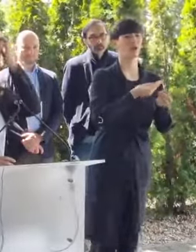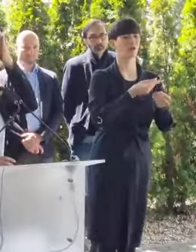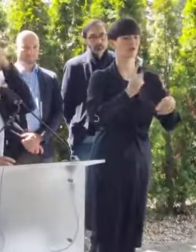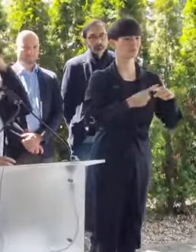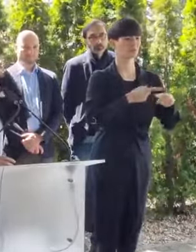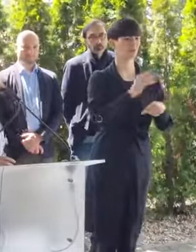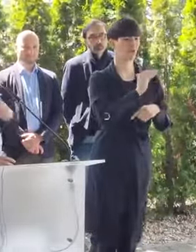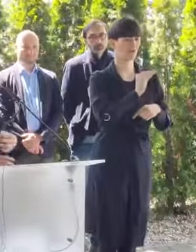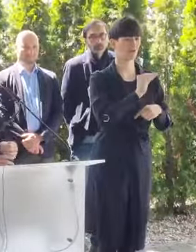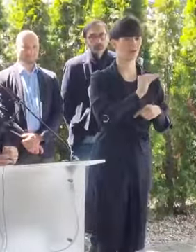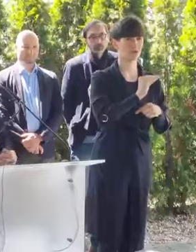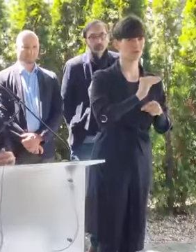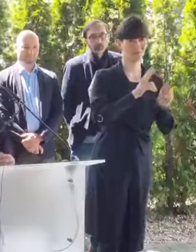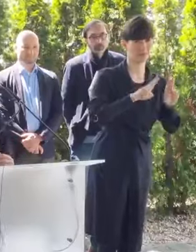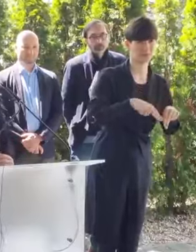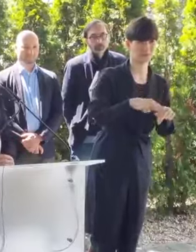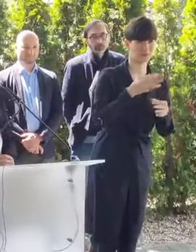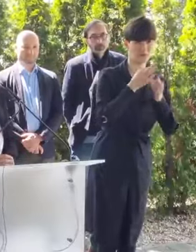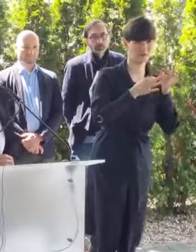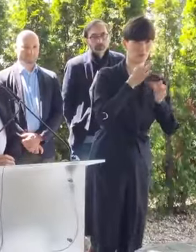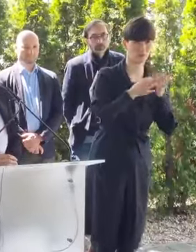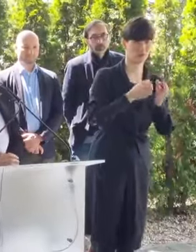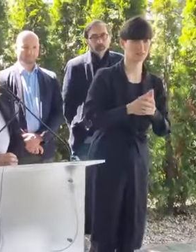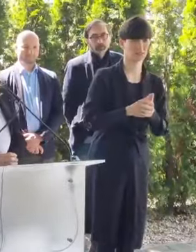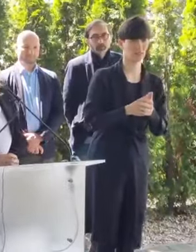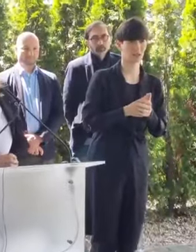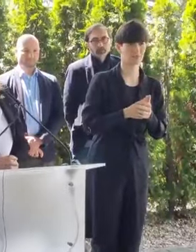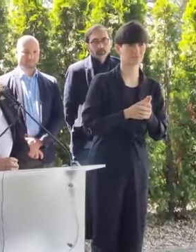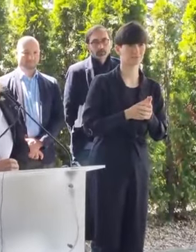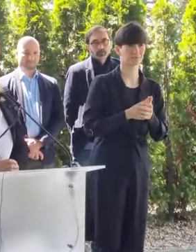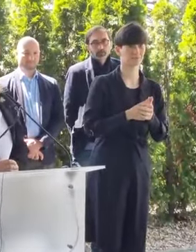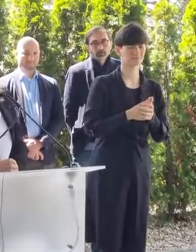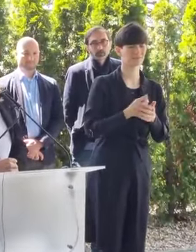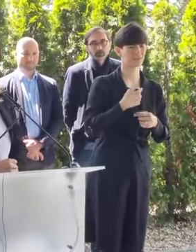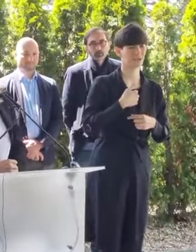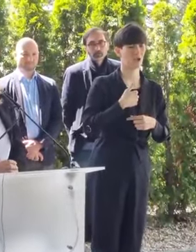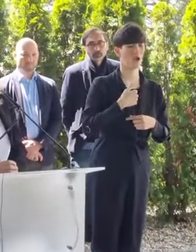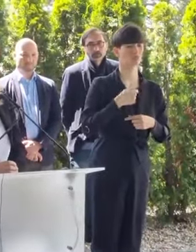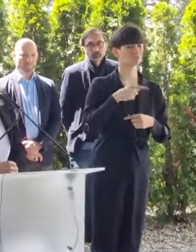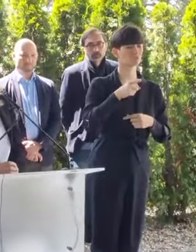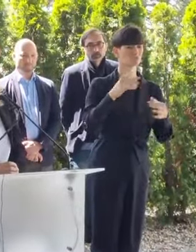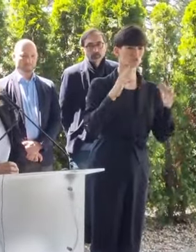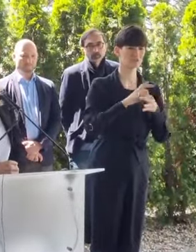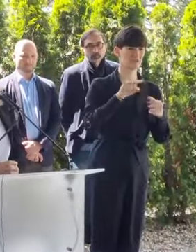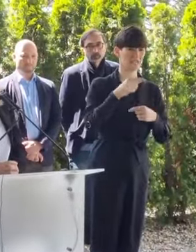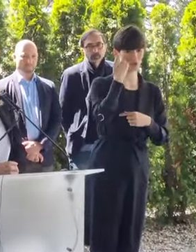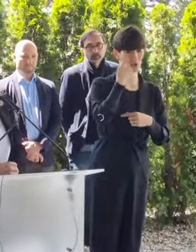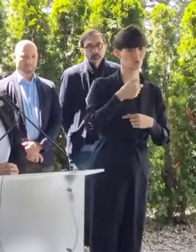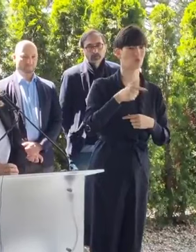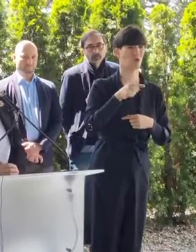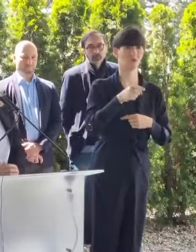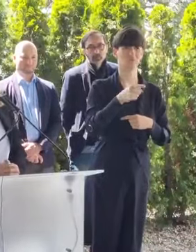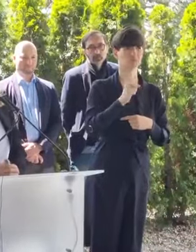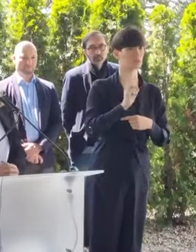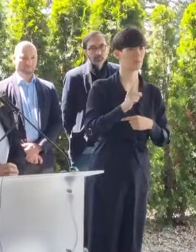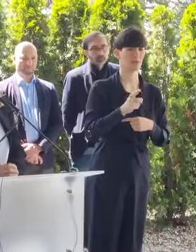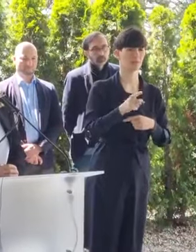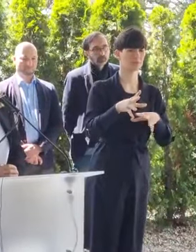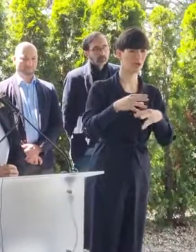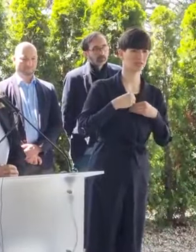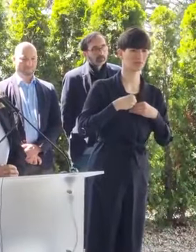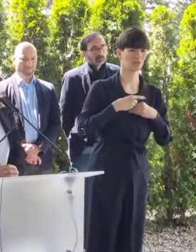je ich zámer. Je absolútne opovrhnutia hodné vytlkať z tohoto politický kapitál v zmysle zľahčovania tej